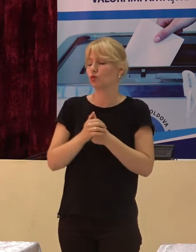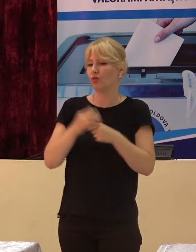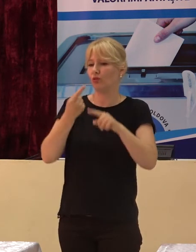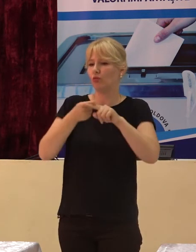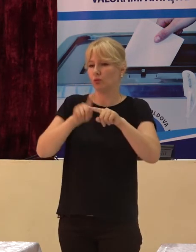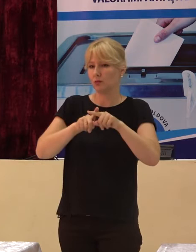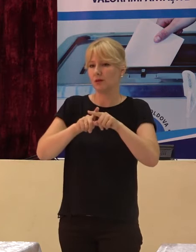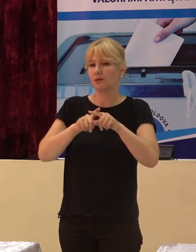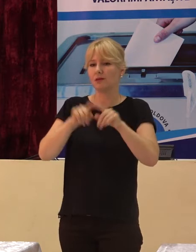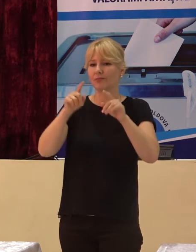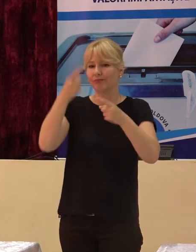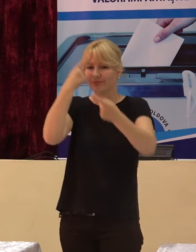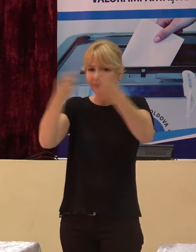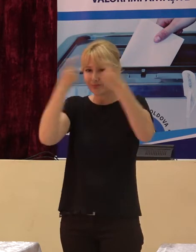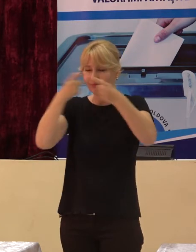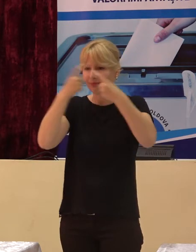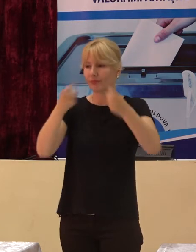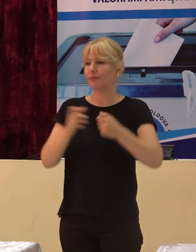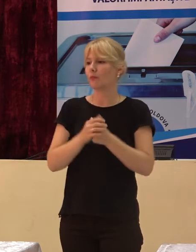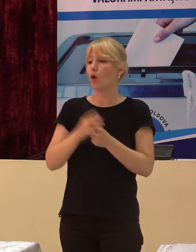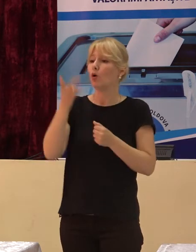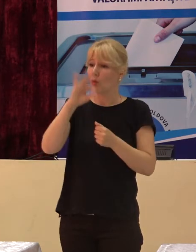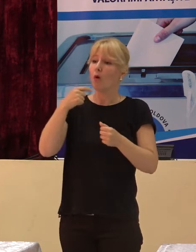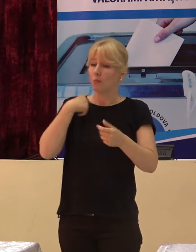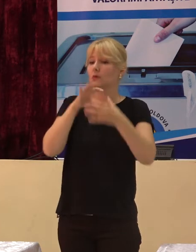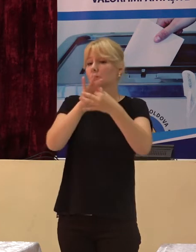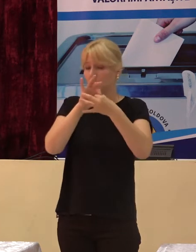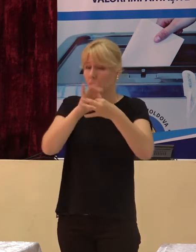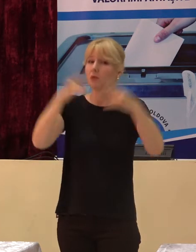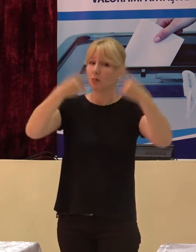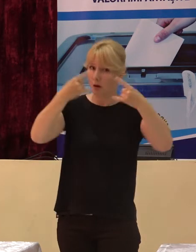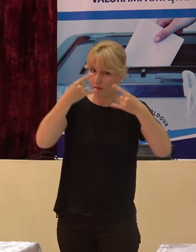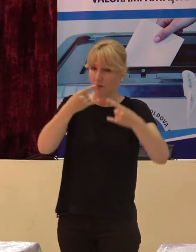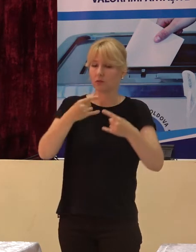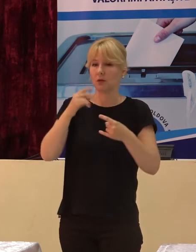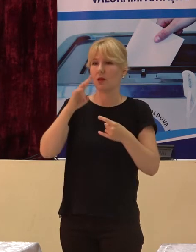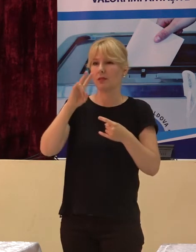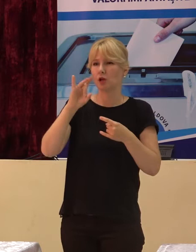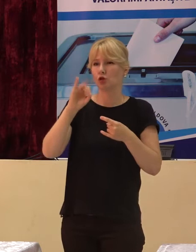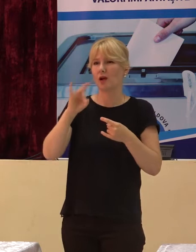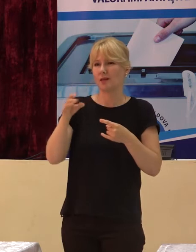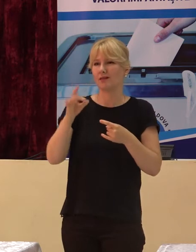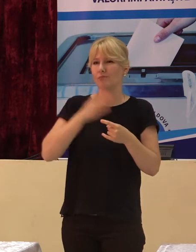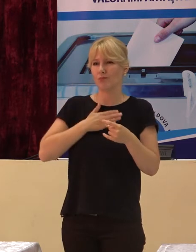acestor materiale, dar noi colaborăm inclusiv și cu Televiziunea Națională Publică.